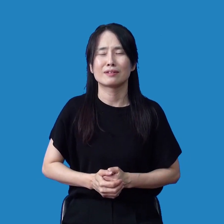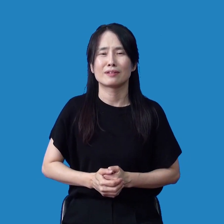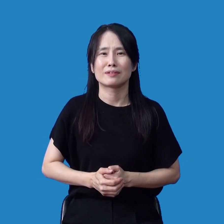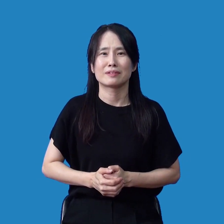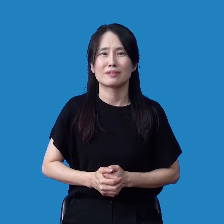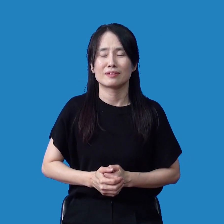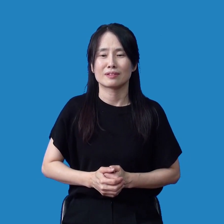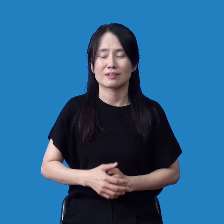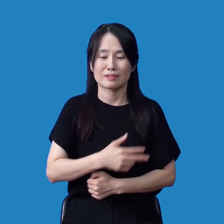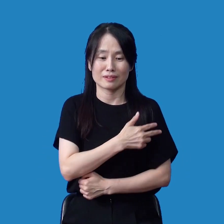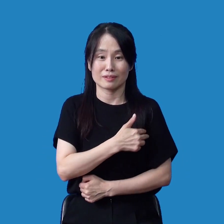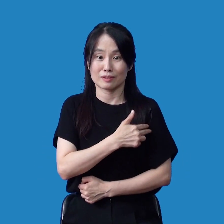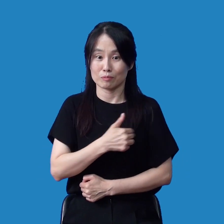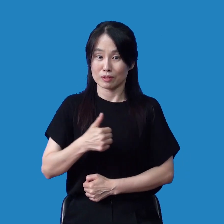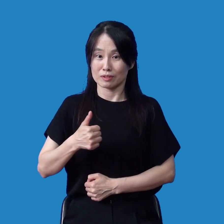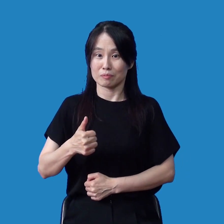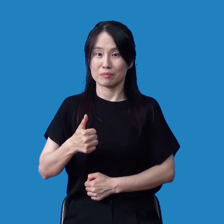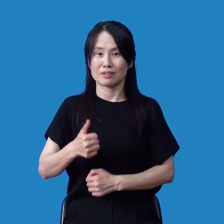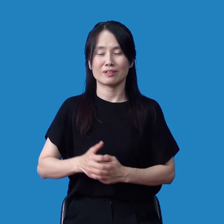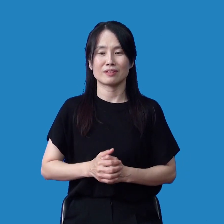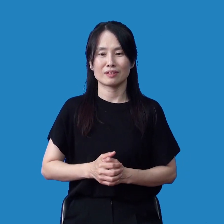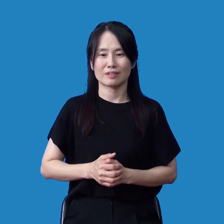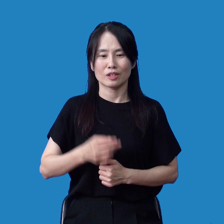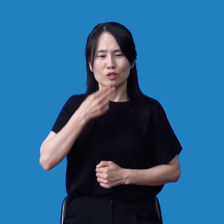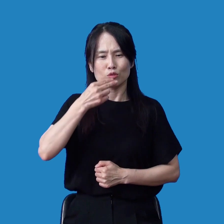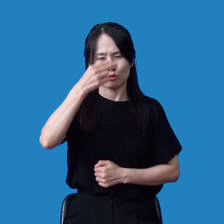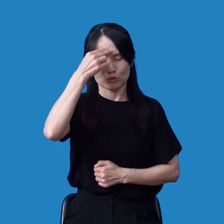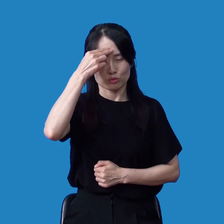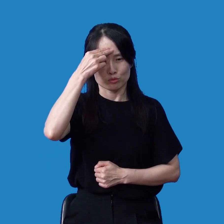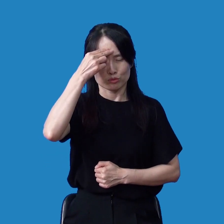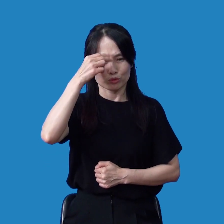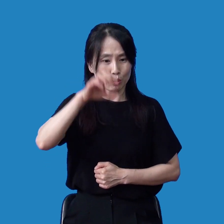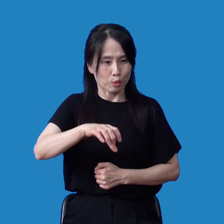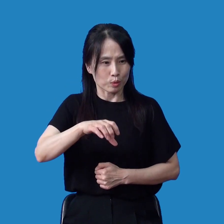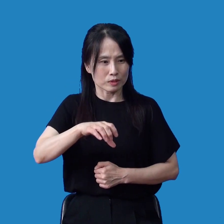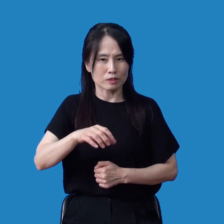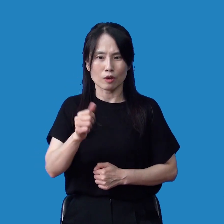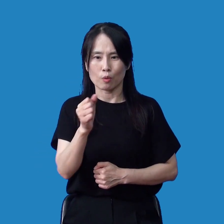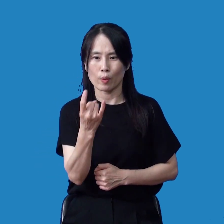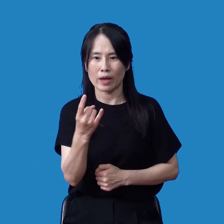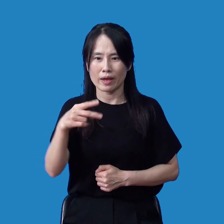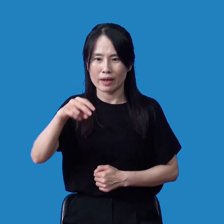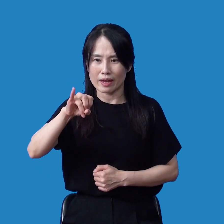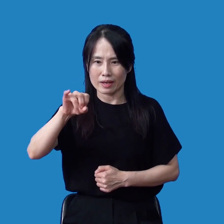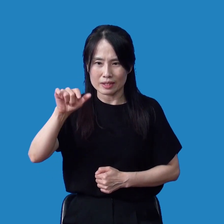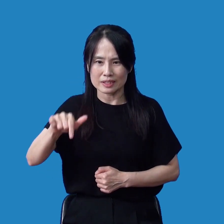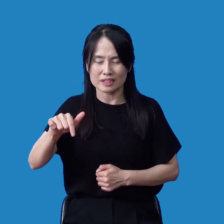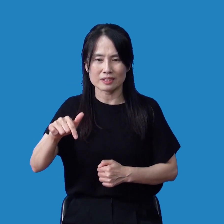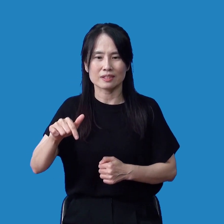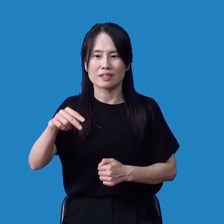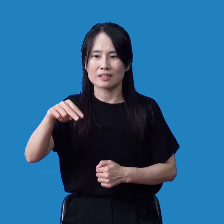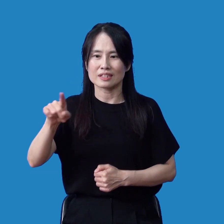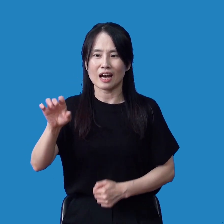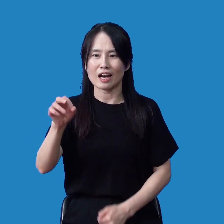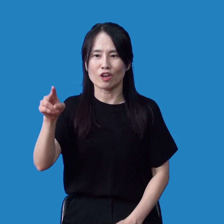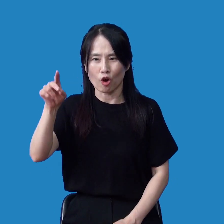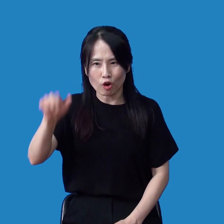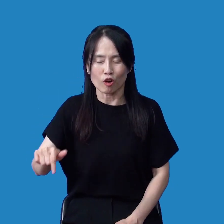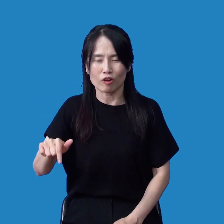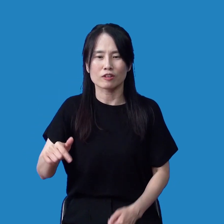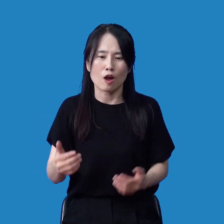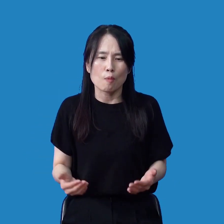그래서 그 집사님이 자기 그 술자리 봉사를 회식 사역이라고 이름을 붙였습니다. 회식